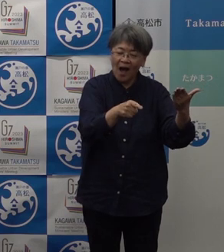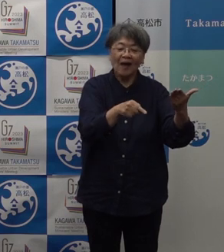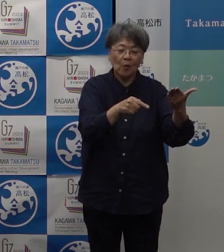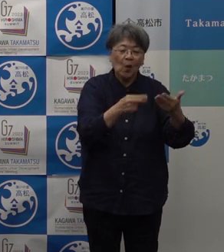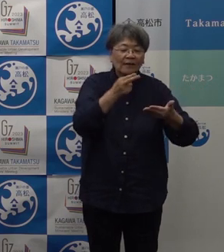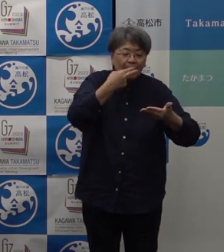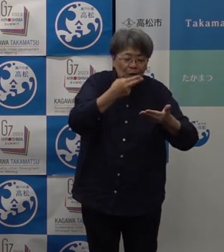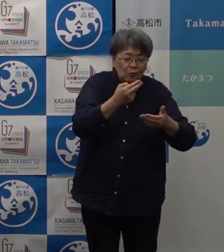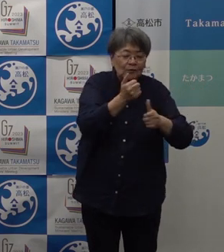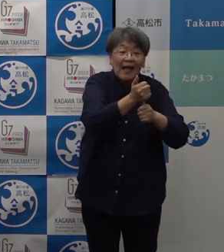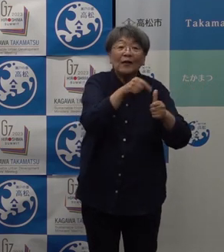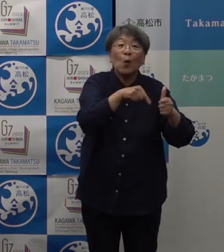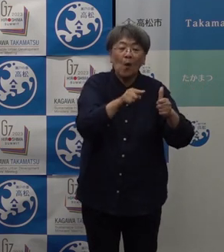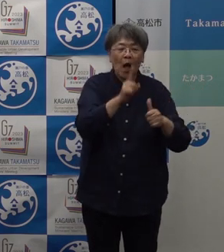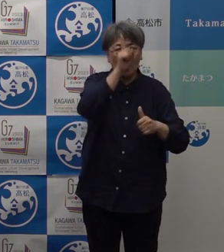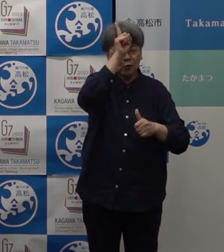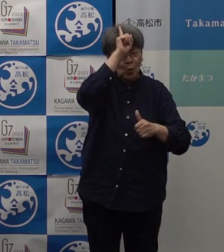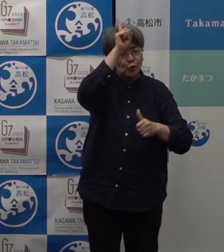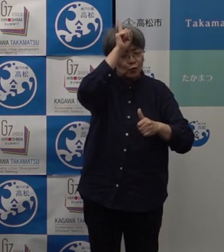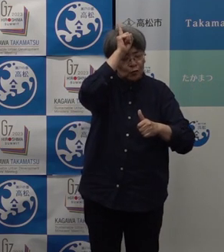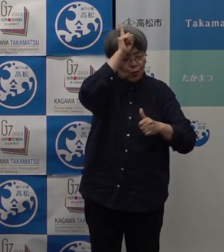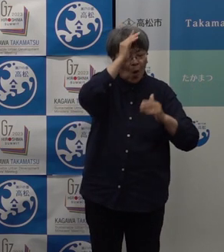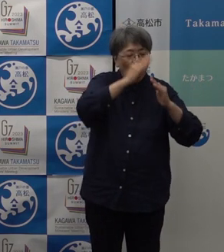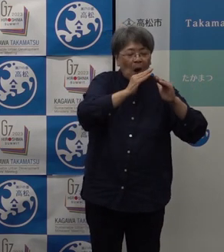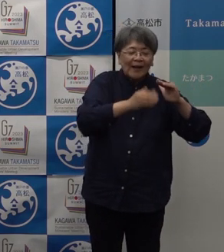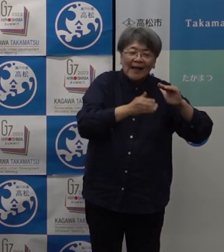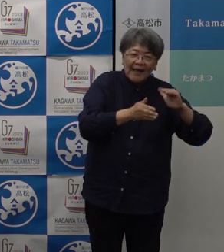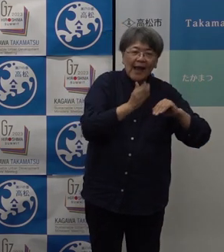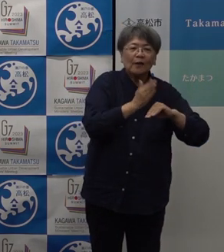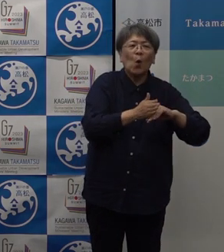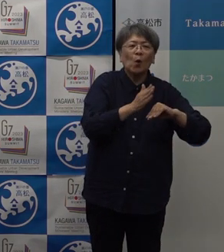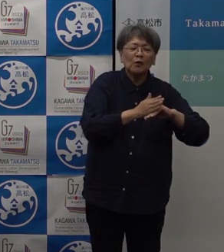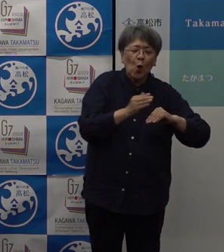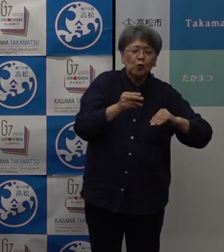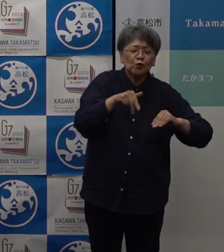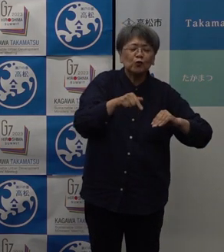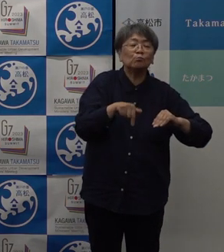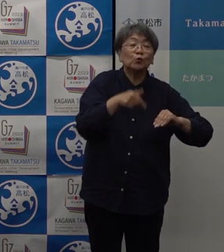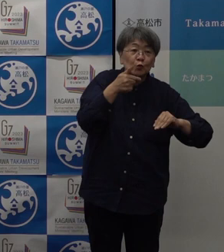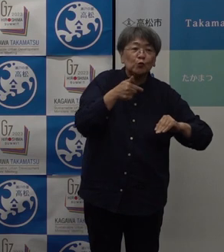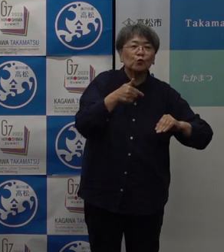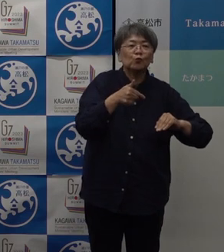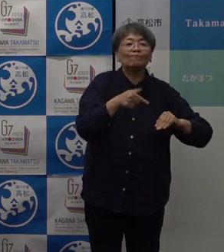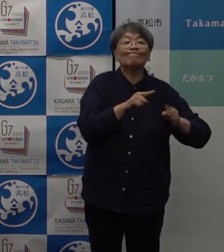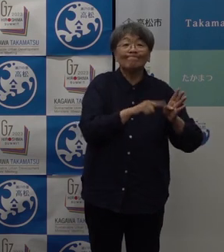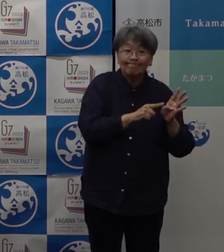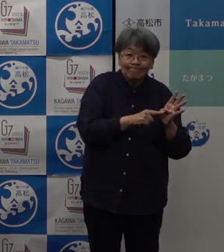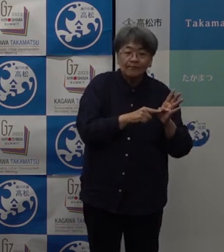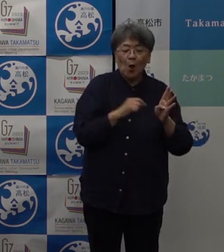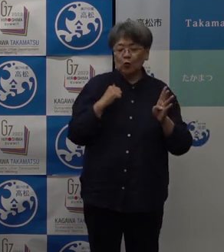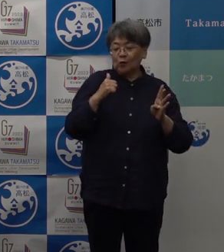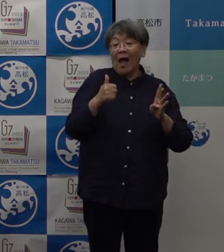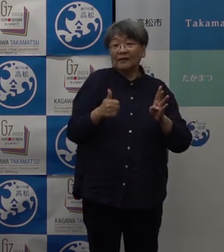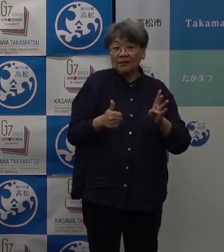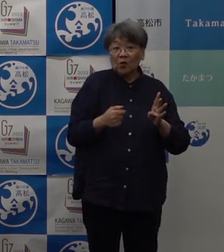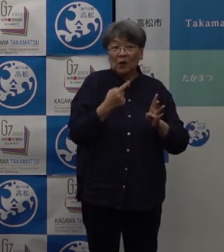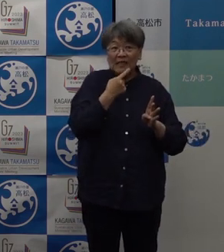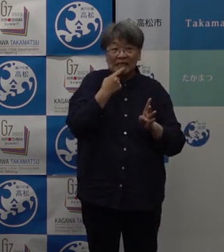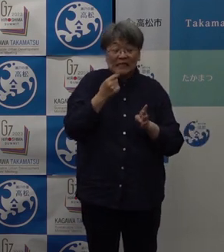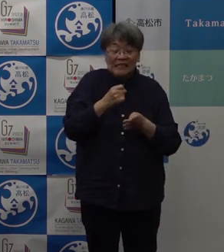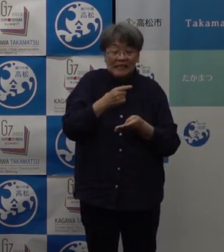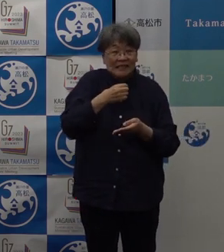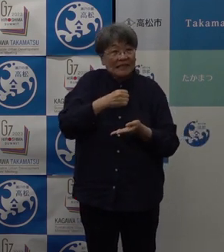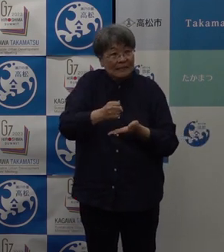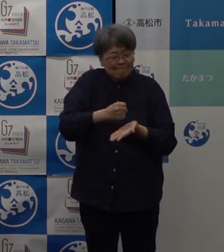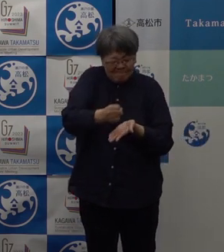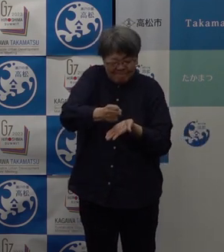ては、ドイツの家庭料理の一つアイントクフといったスープや、フランスの人参を使ったキャ